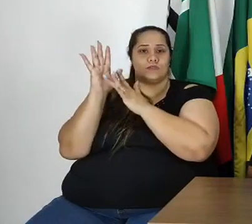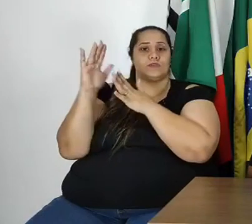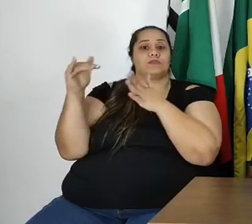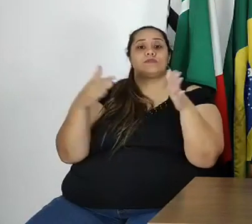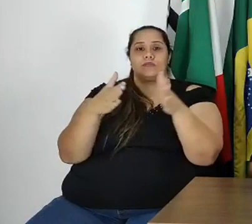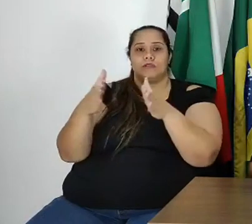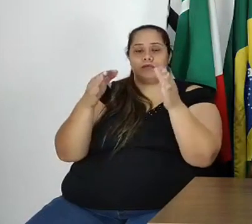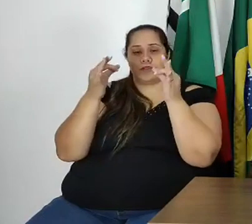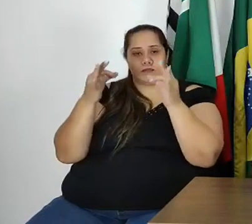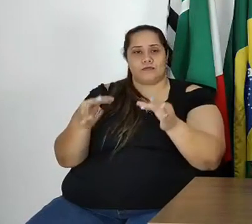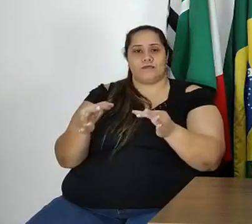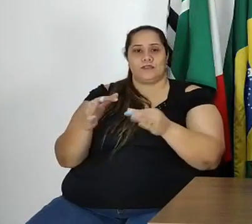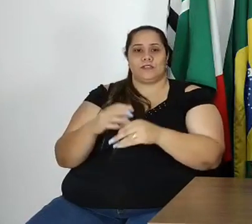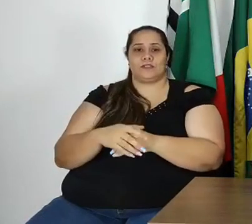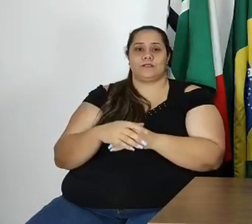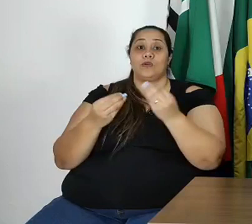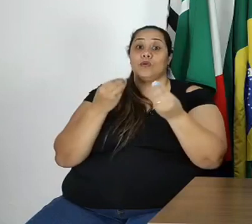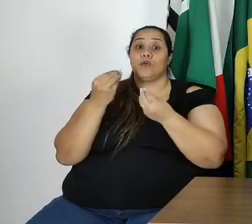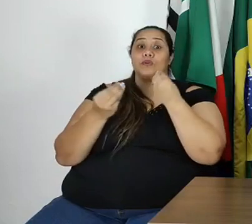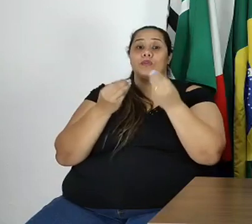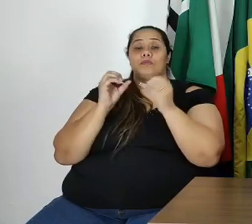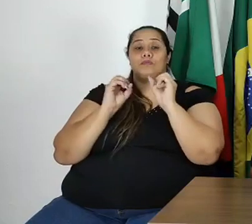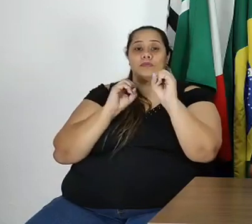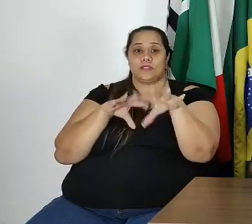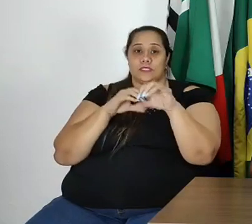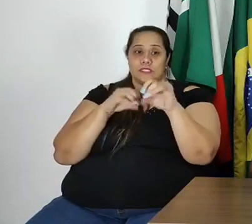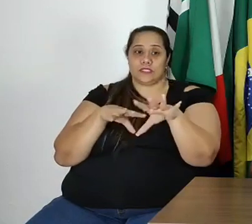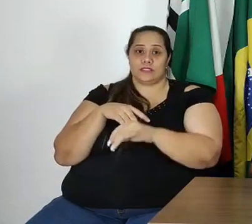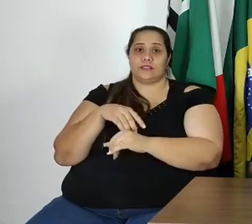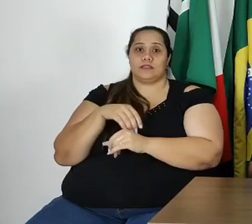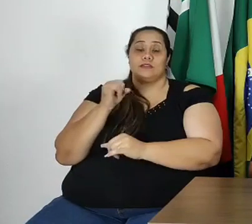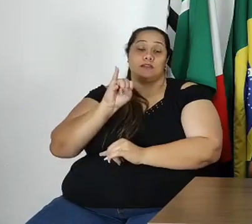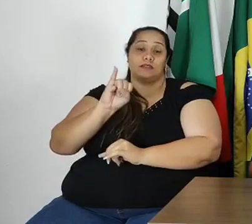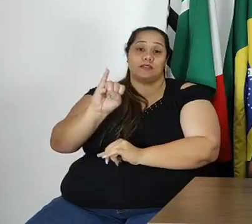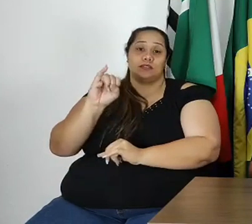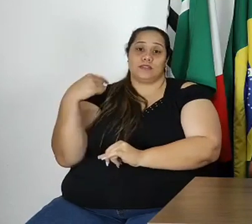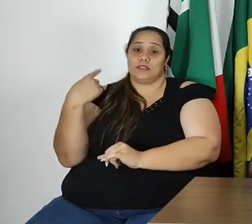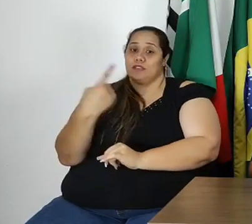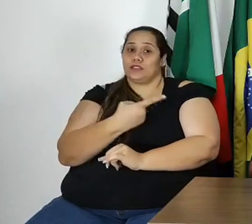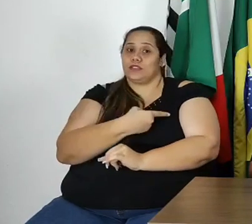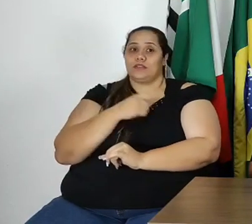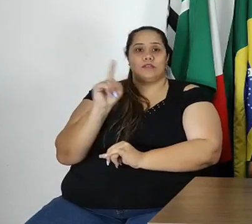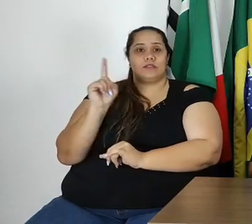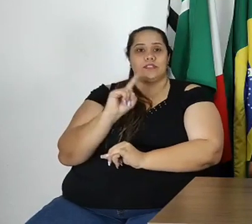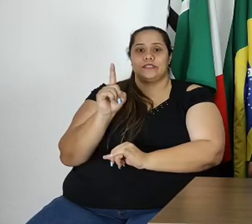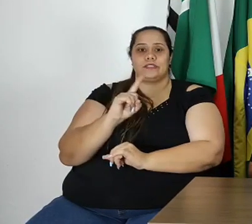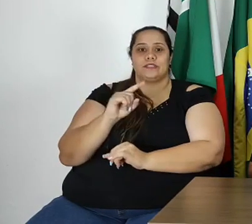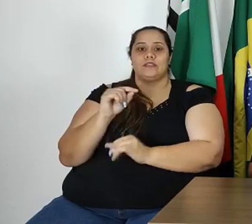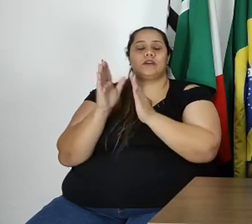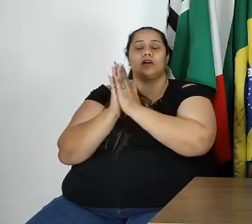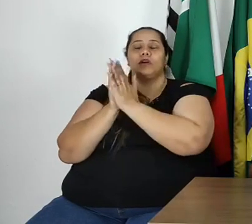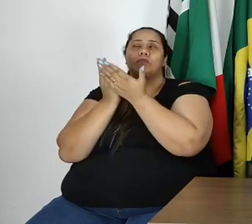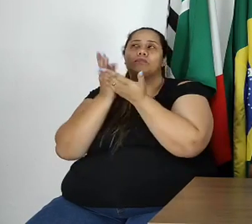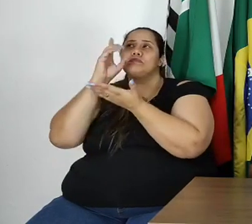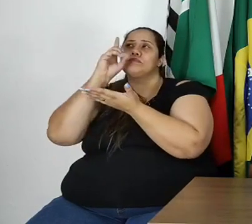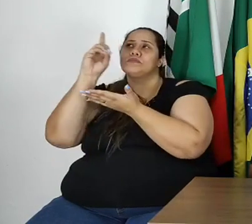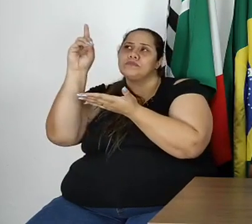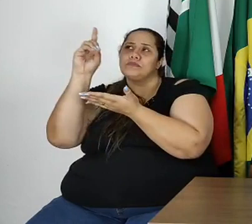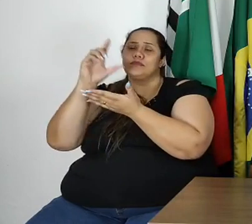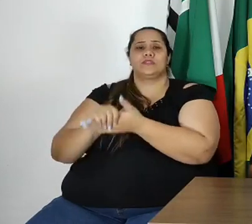Como que nós podemos ensinar o outro se nós não estamos buscando para nós mesmos? É igual